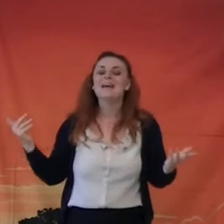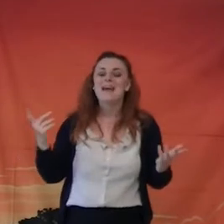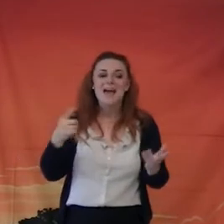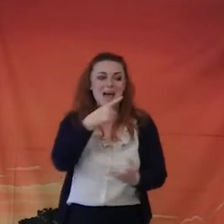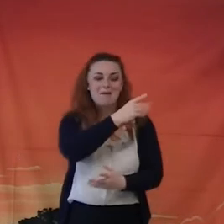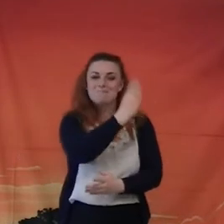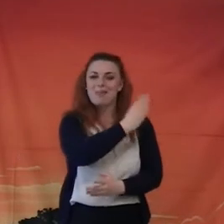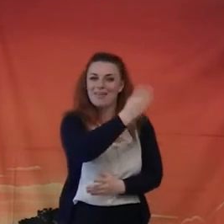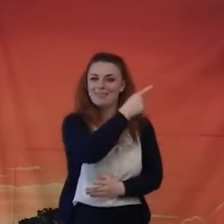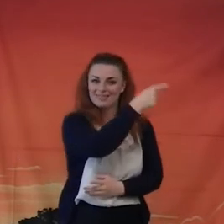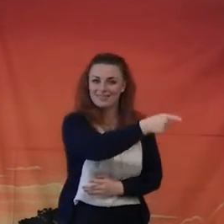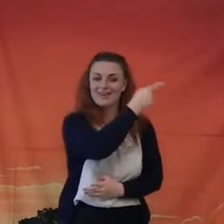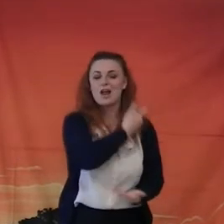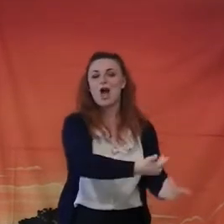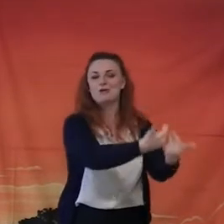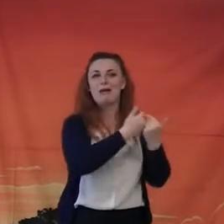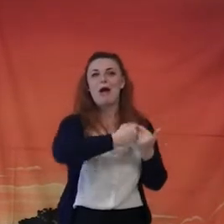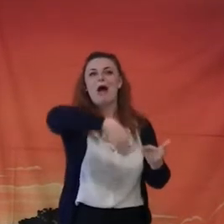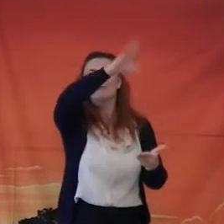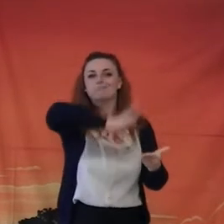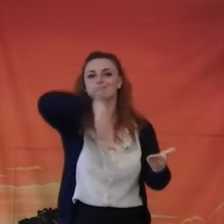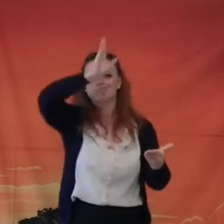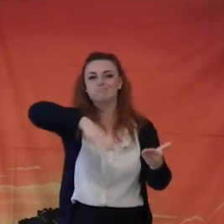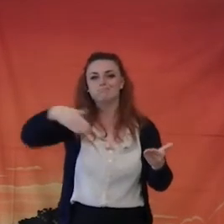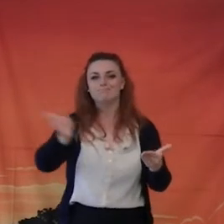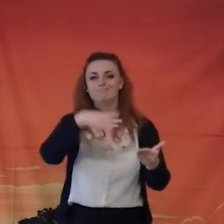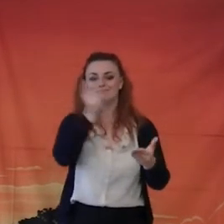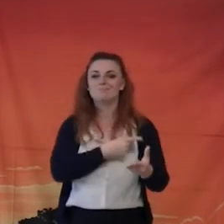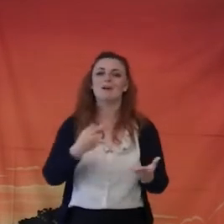fare questo asilo, e anche lì circa